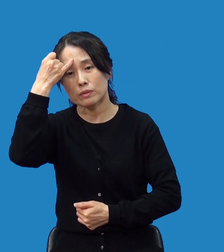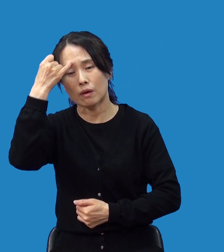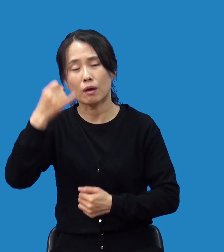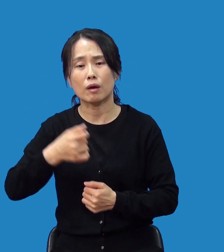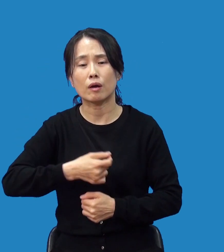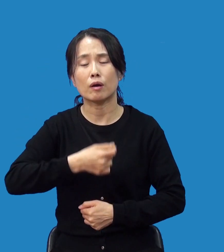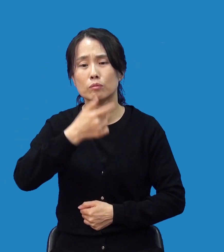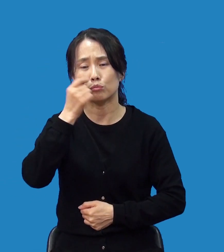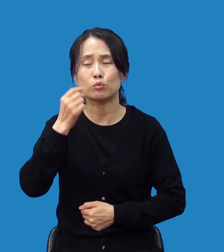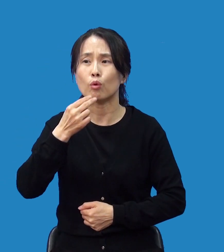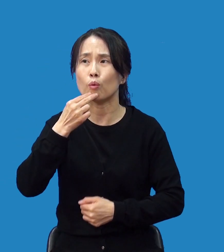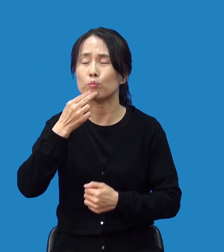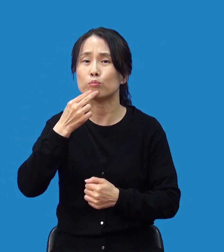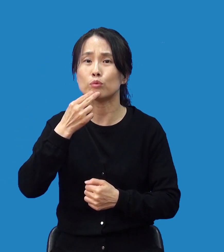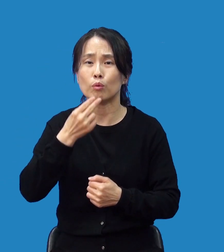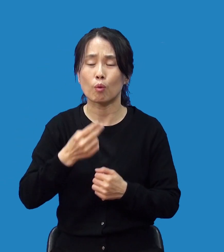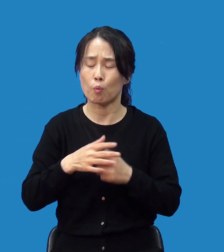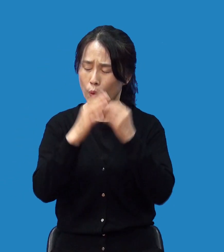하나님 배반했습니까?